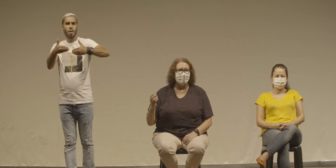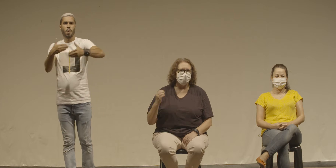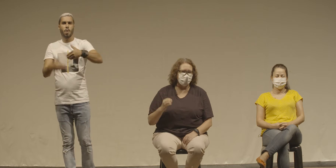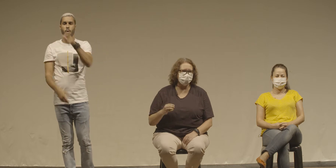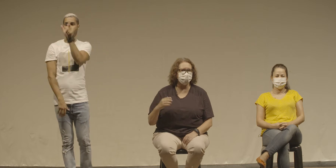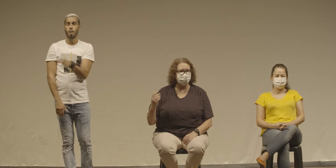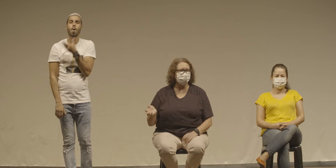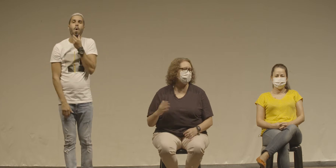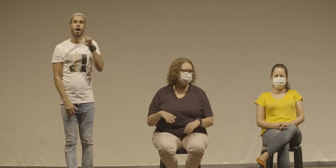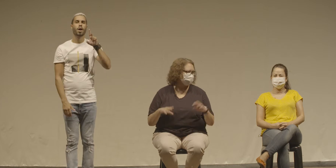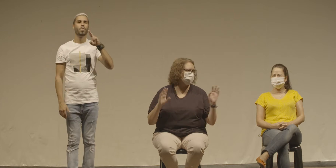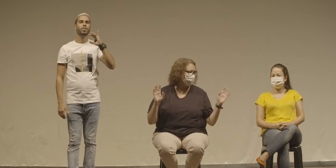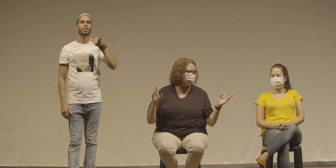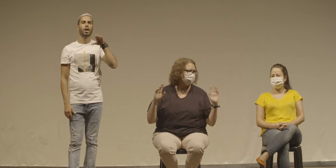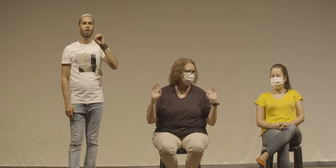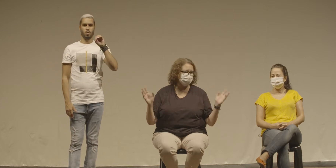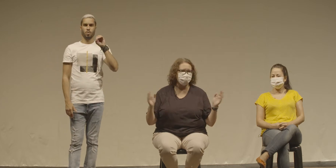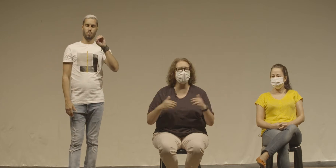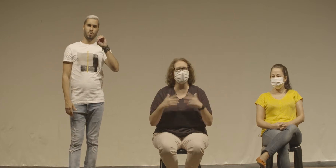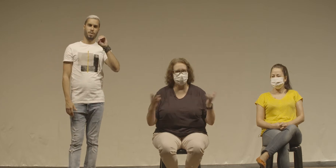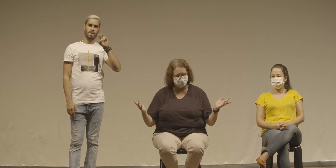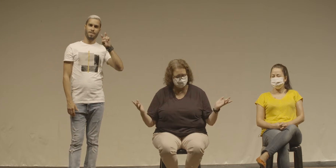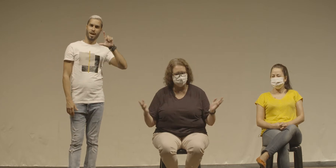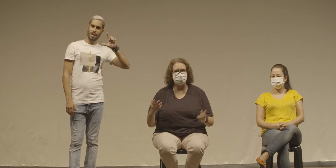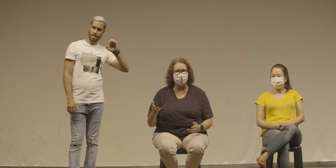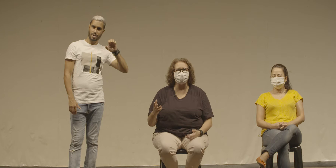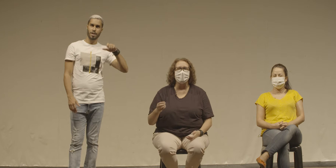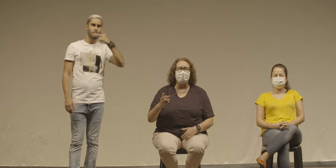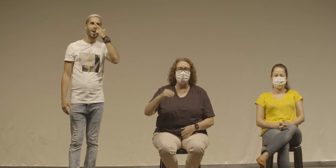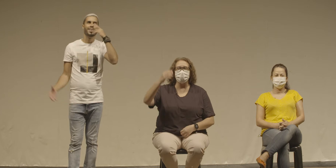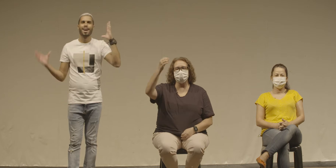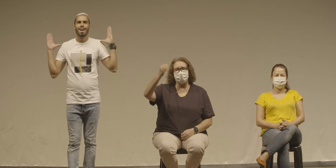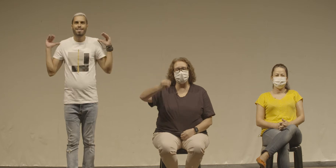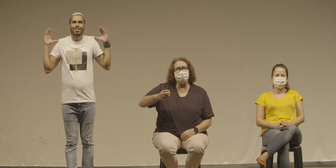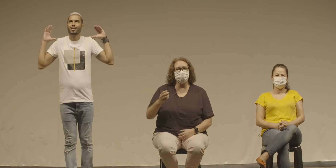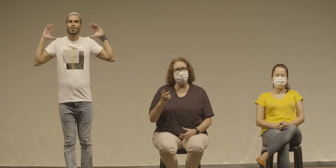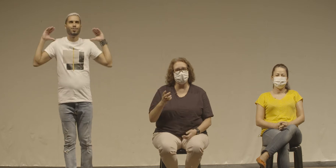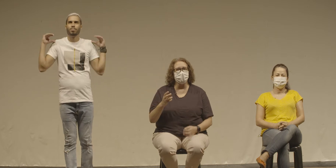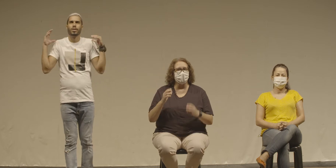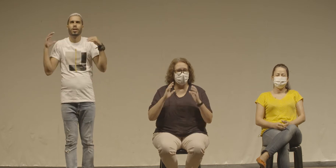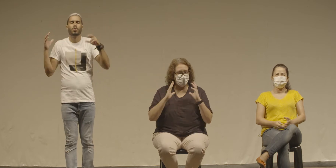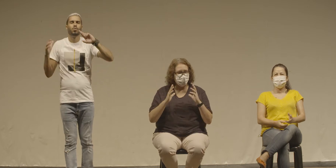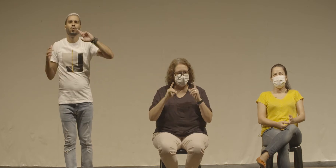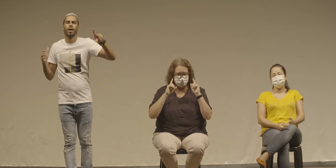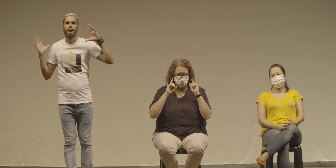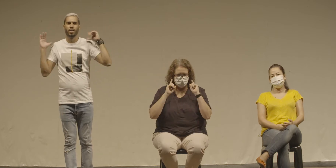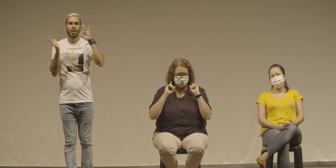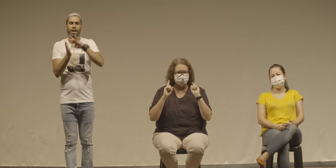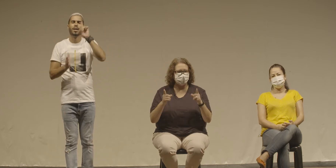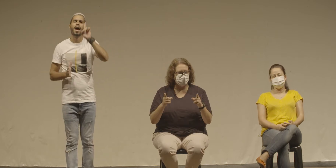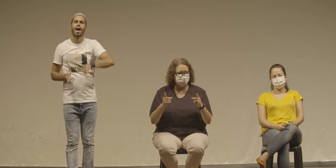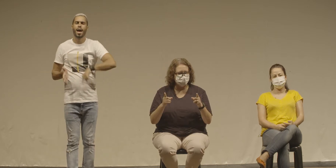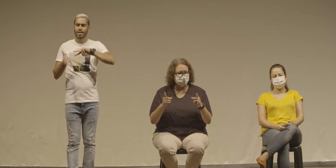Vale. Um anjo no sentido não de ser um anjo de candura, porque eu nem o conhecia, mas um anjo no aspecto de um homem que tinha